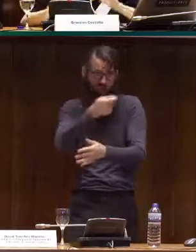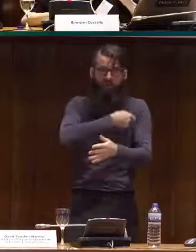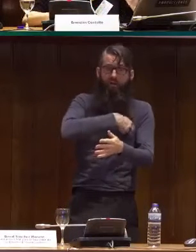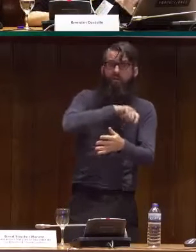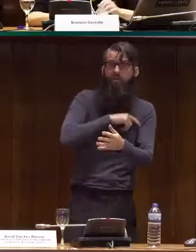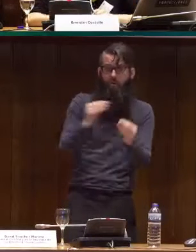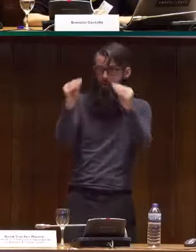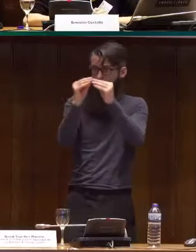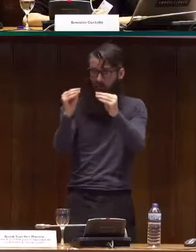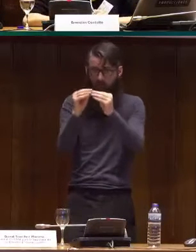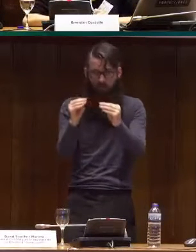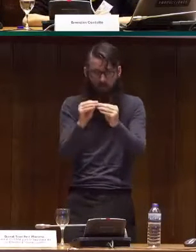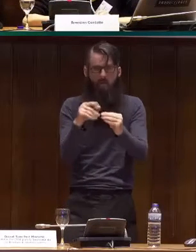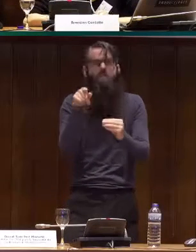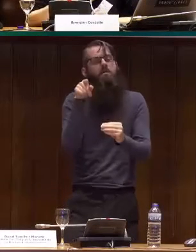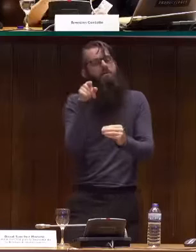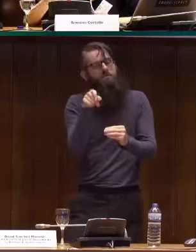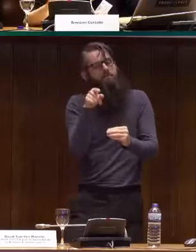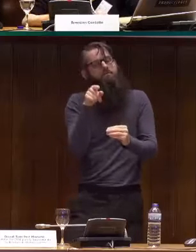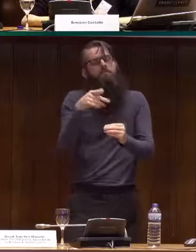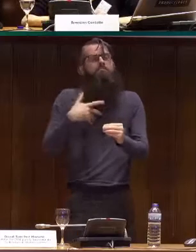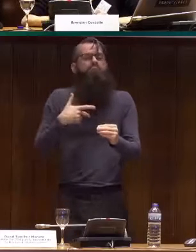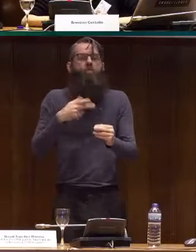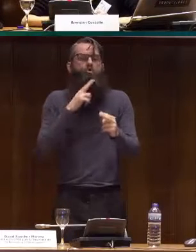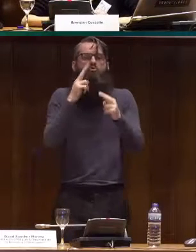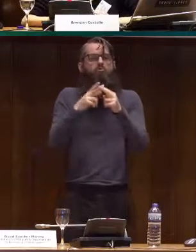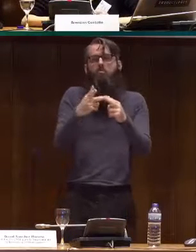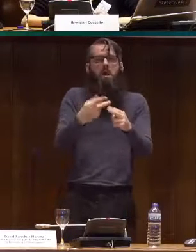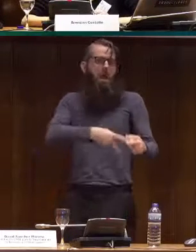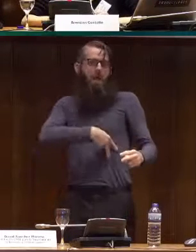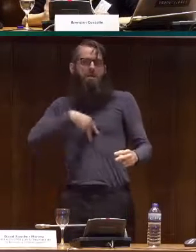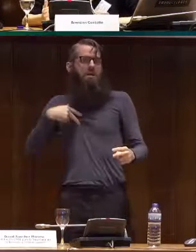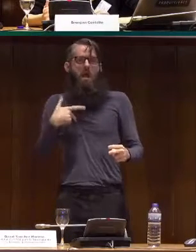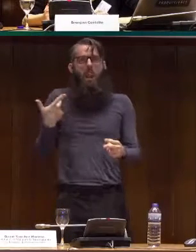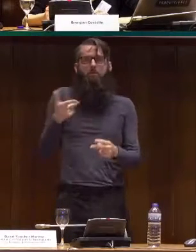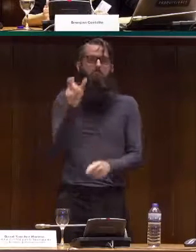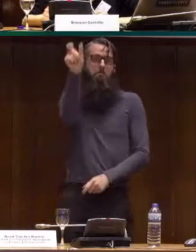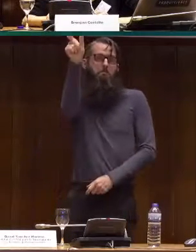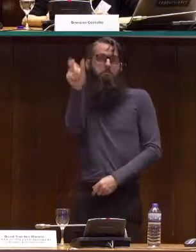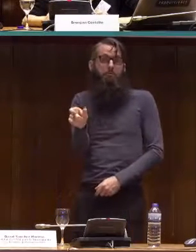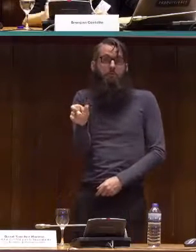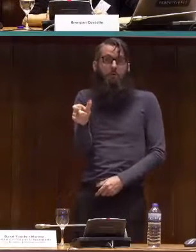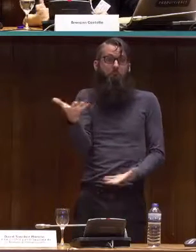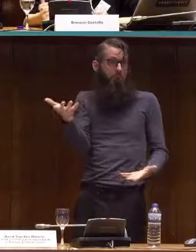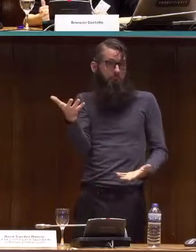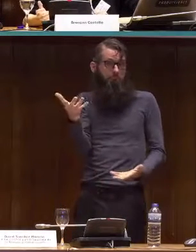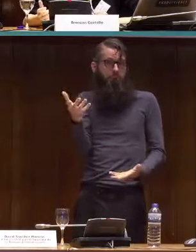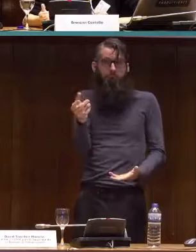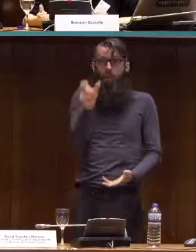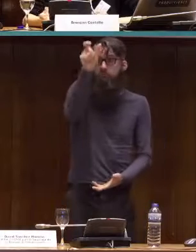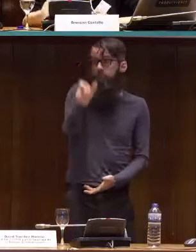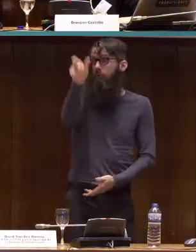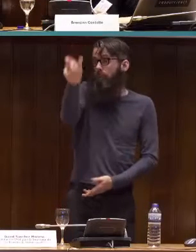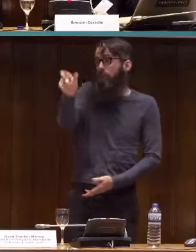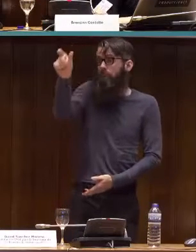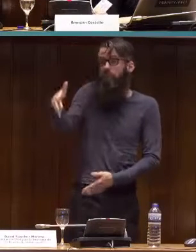LSE y la LSC es con este nombre genérico de persona. Sí, que en ambas lenguas es igual, que es la reduplicación de